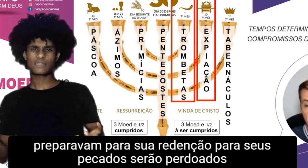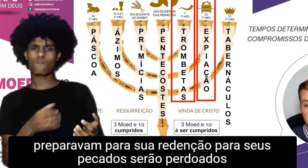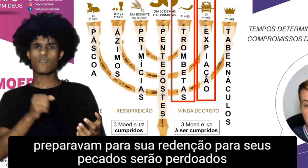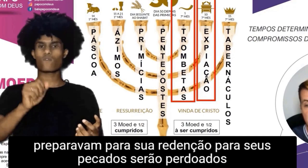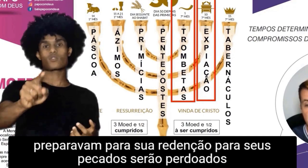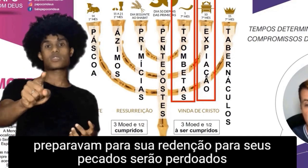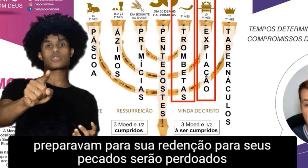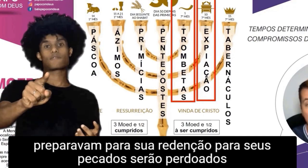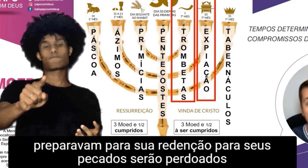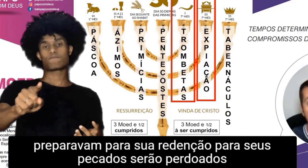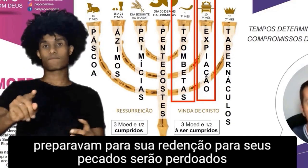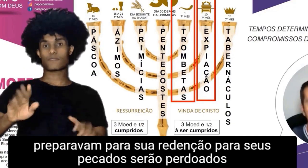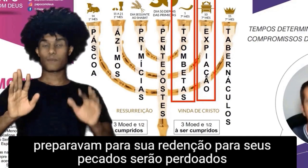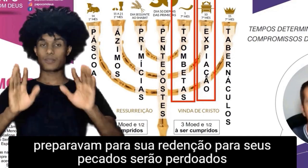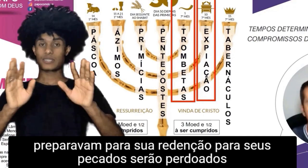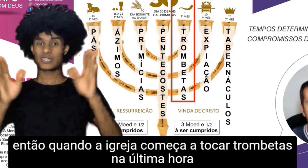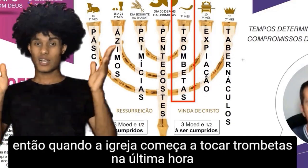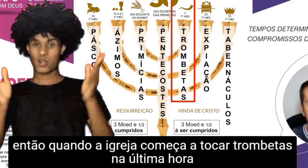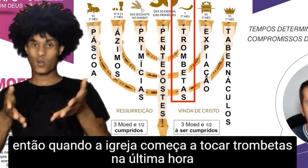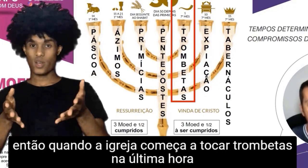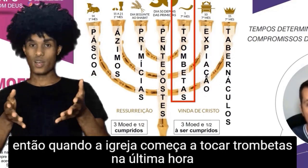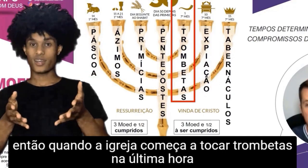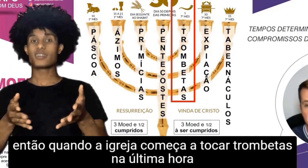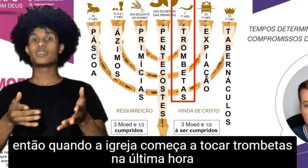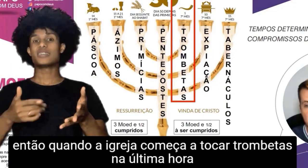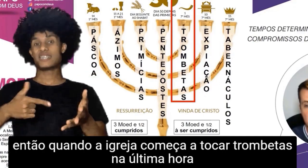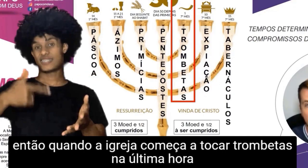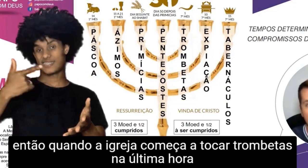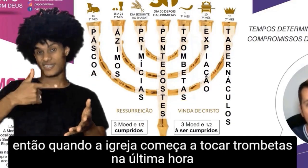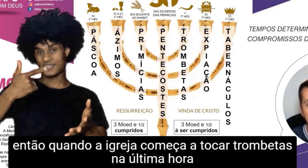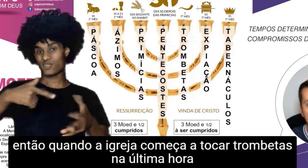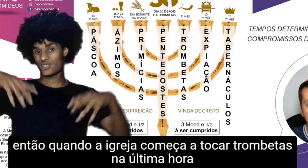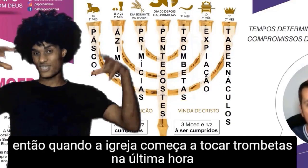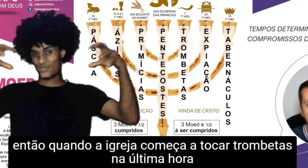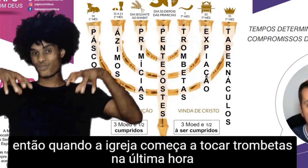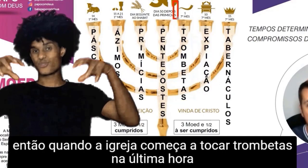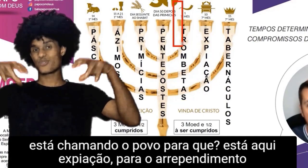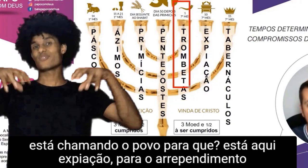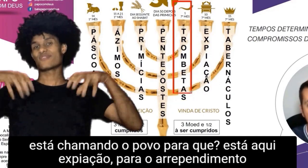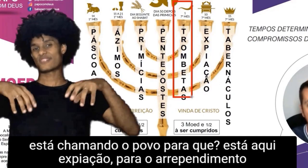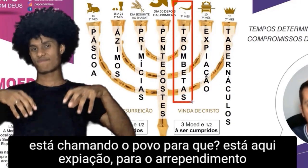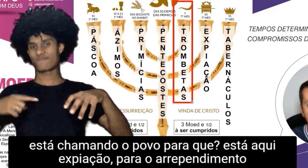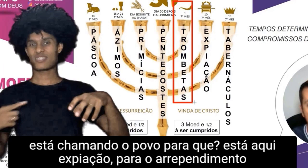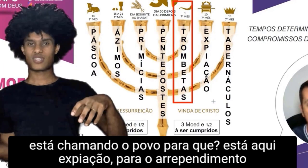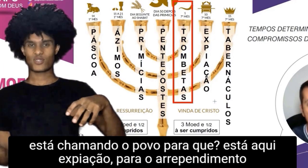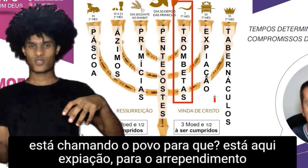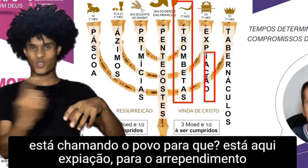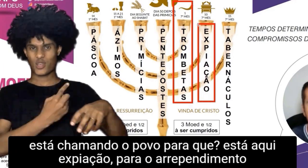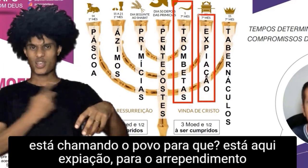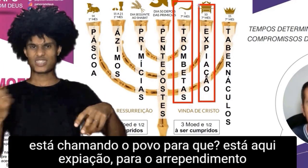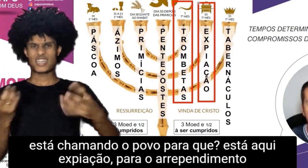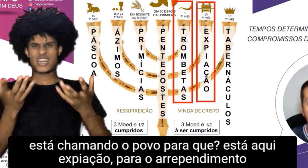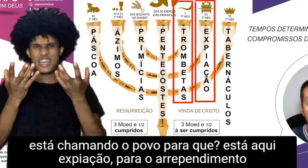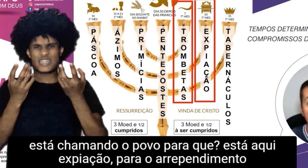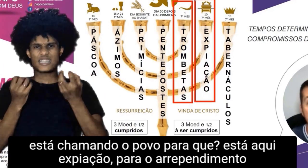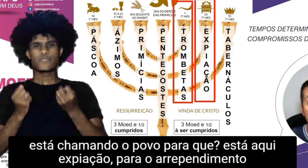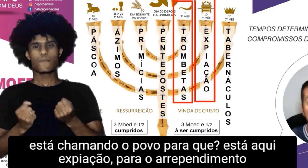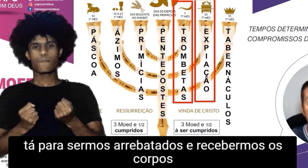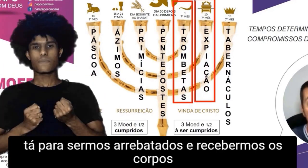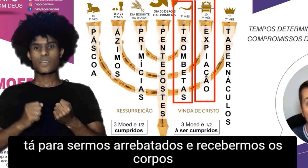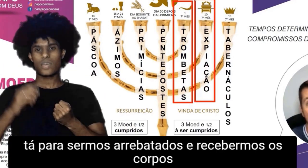redenção, para os seus pecados serem perdoados. Então, quando a igreja começar a tocar trombetas na última hora, está chamando o povo para quê? Daqui a expiação,